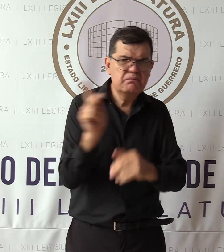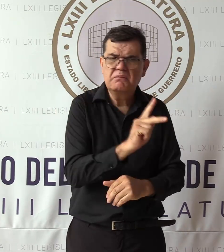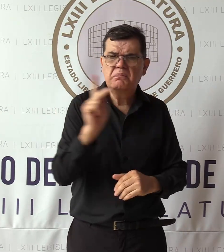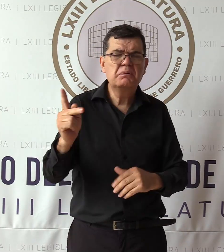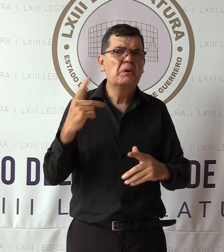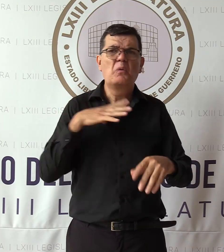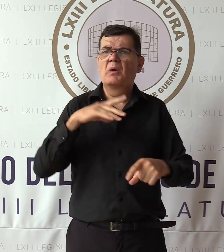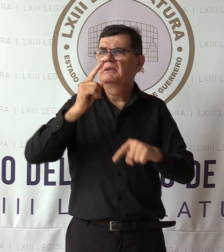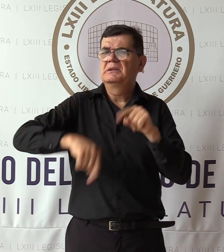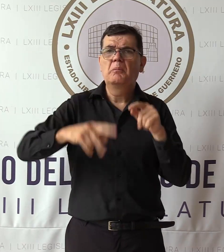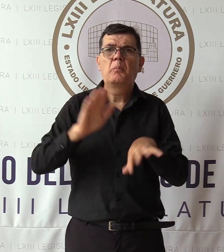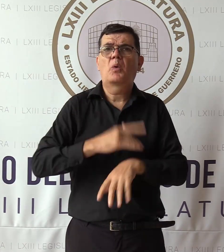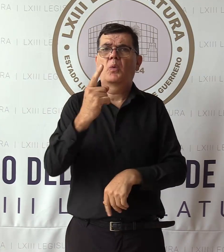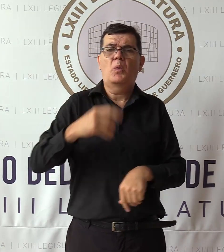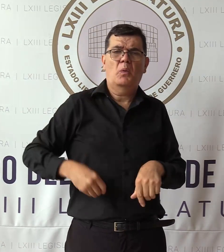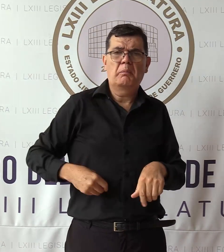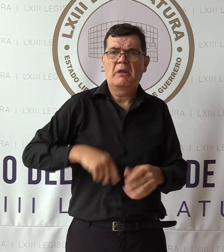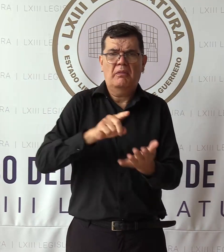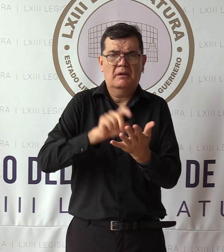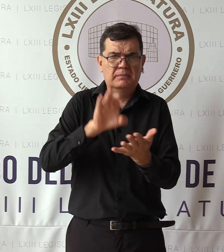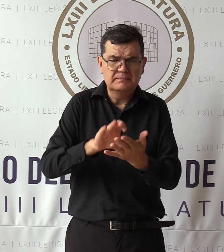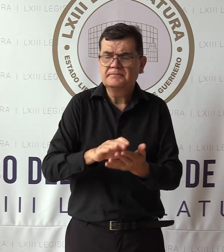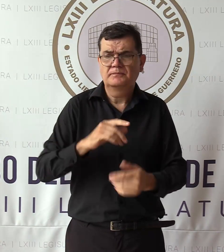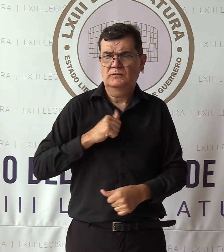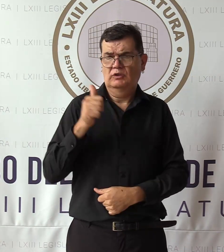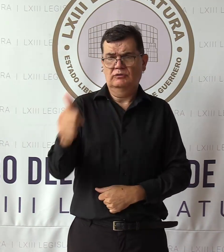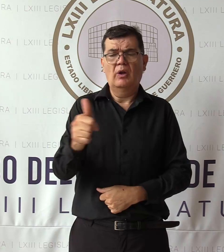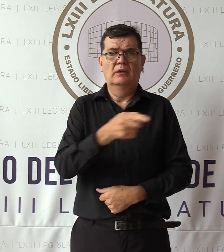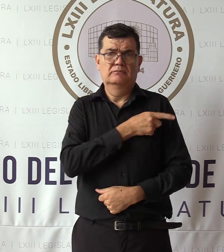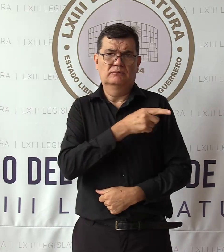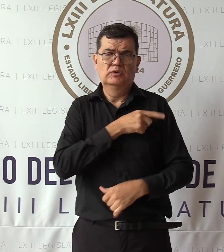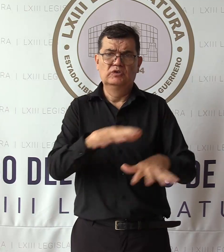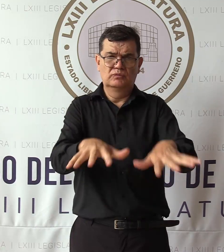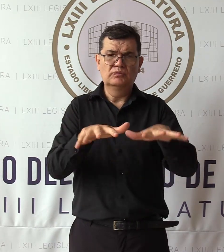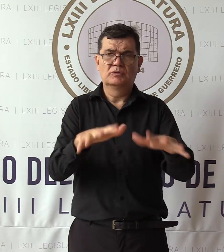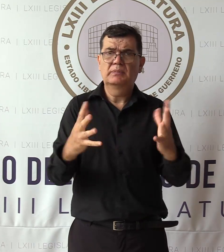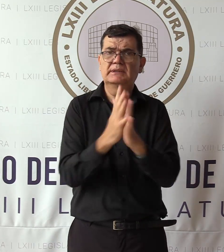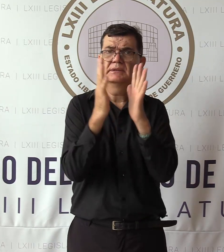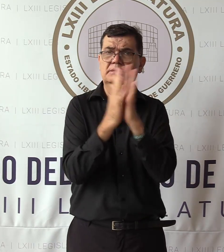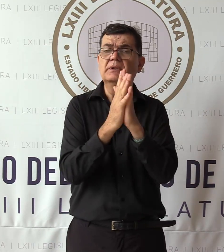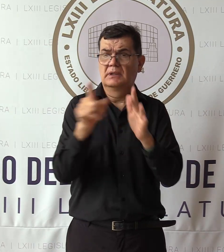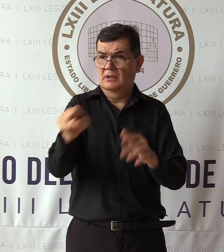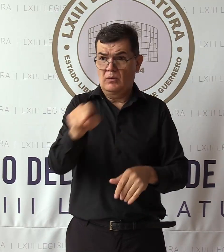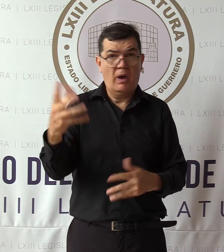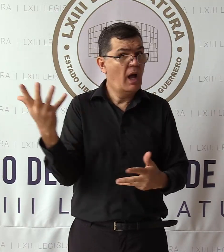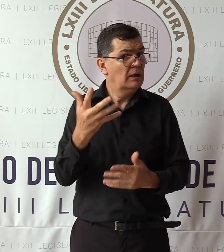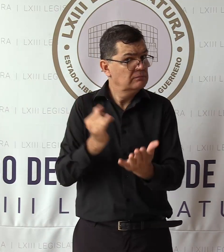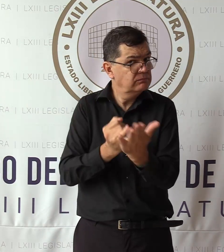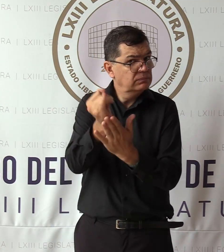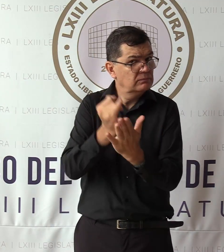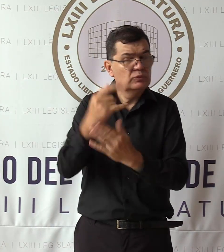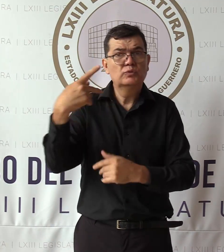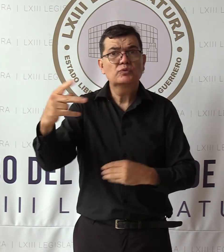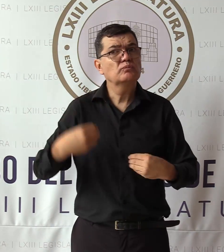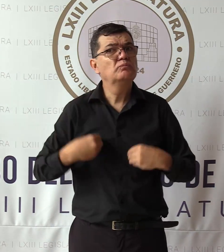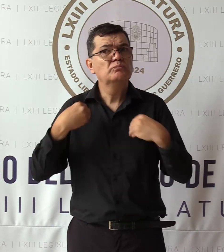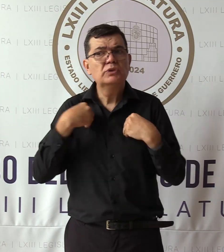discapacidad. Autonomía y participación, reconoce el derecho a tomar decisiones sobre su propia vida, participar en la toma